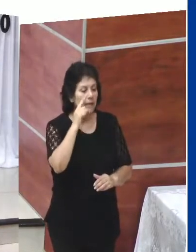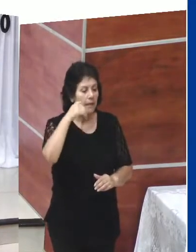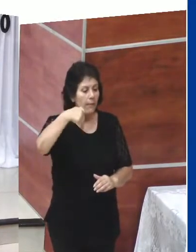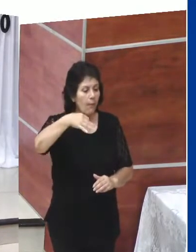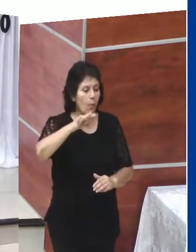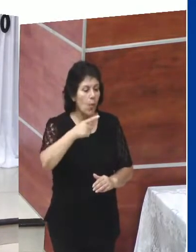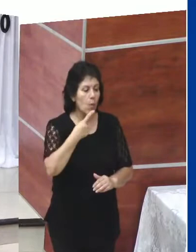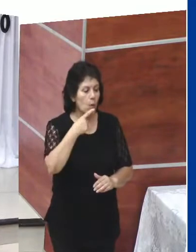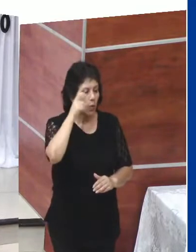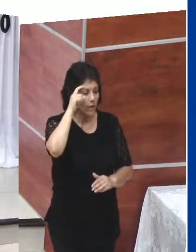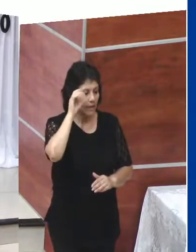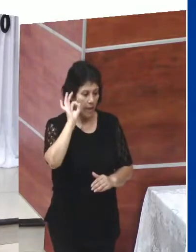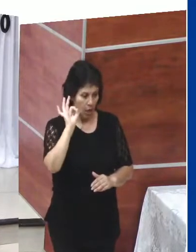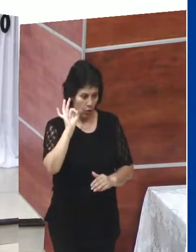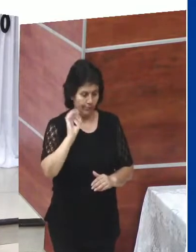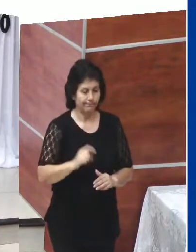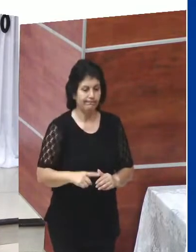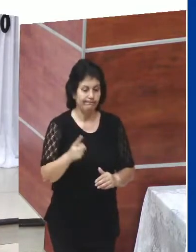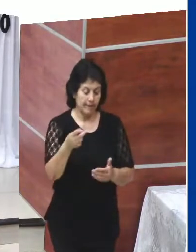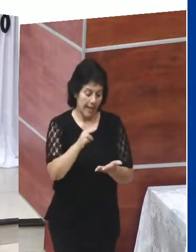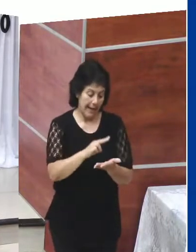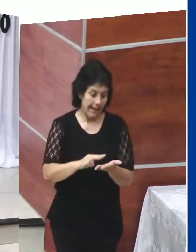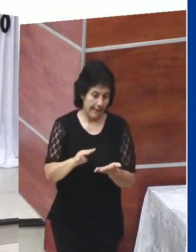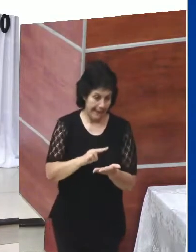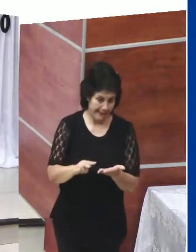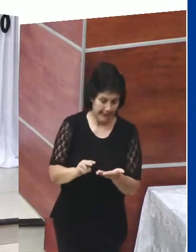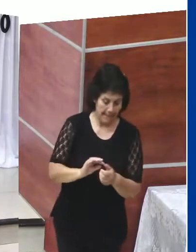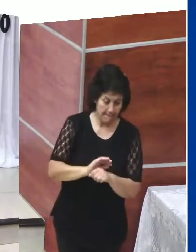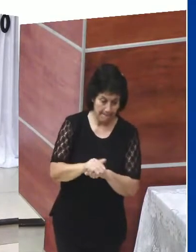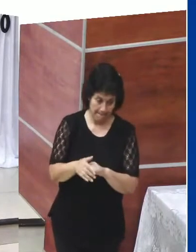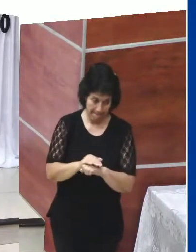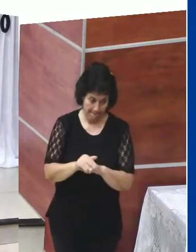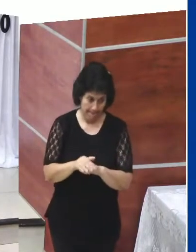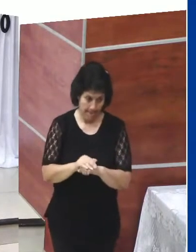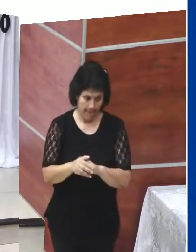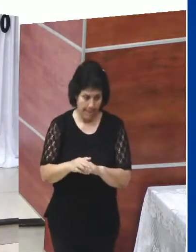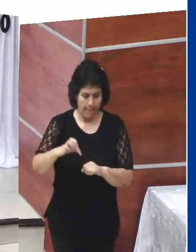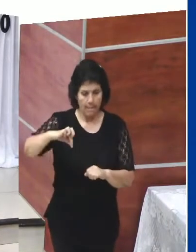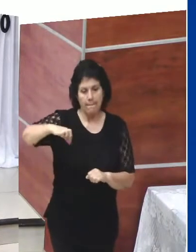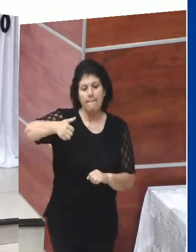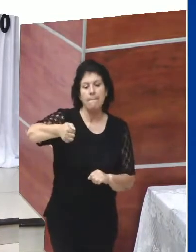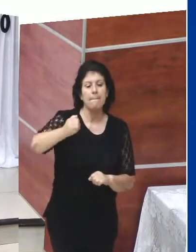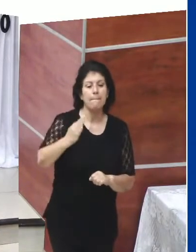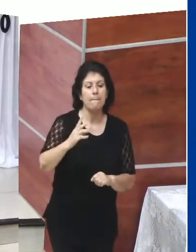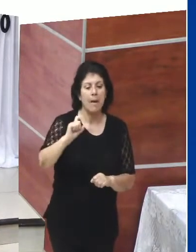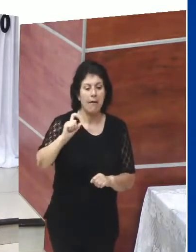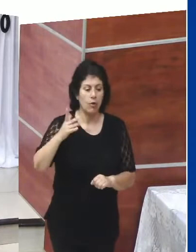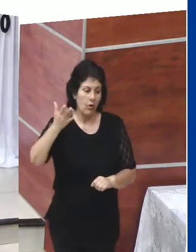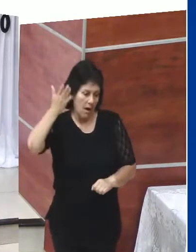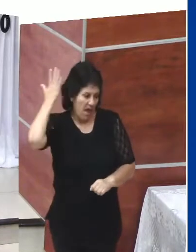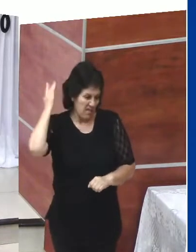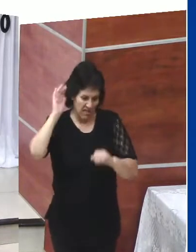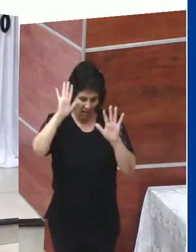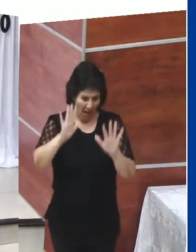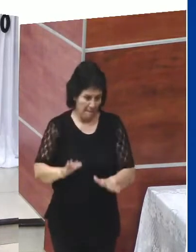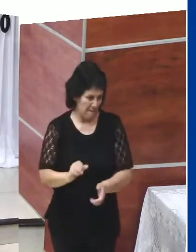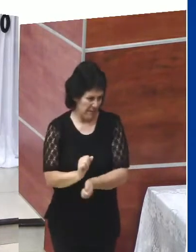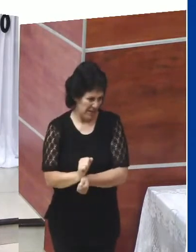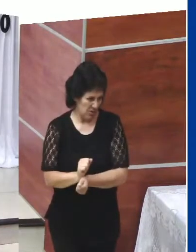Pablo, en su confinamiento, fíjense, allí en la fría celda en la que él estaba padeciendo,